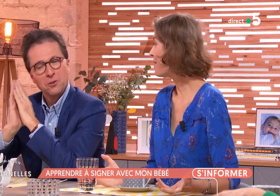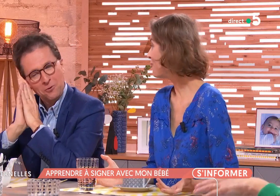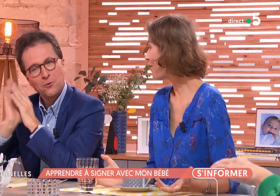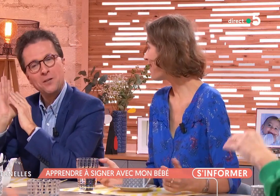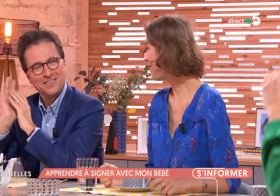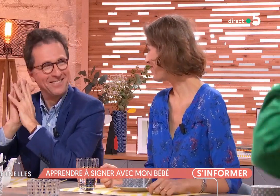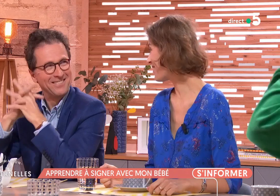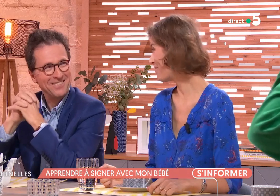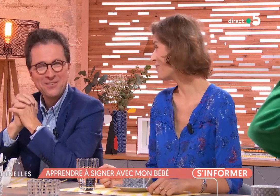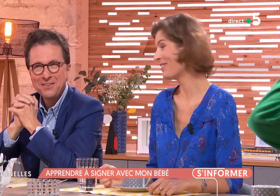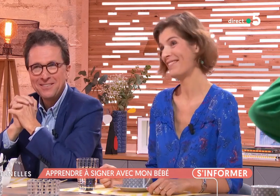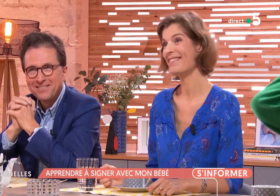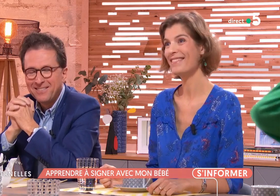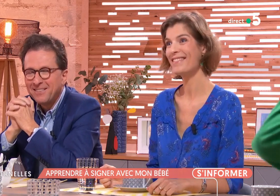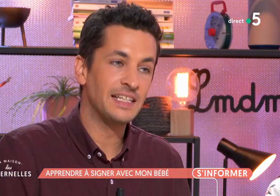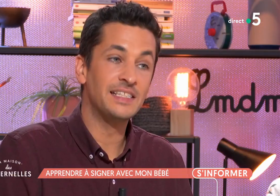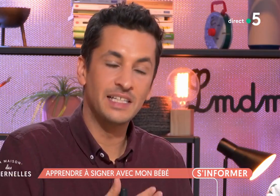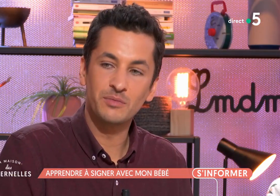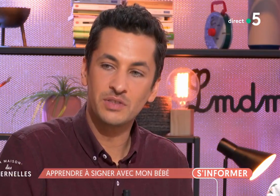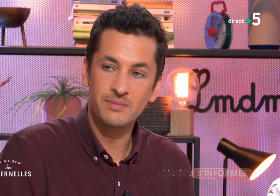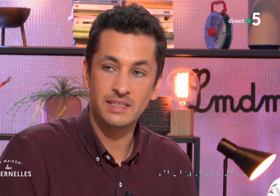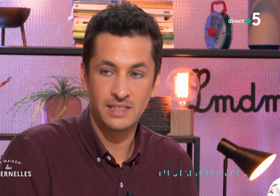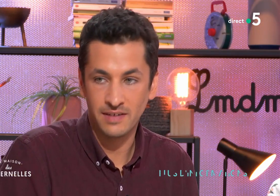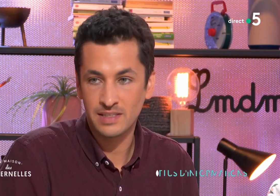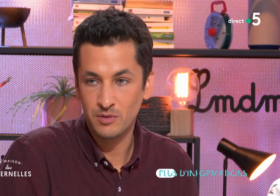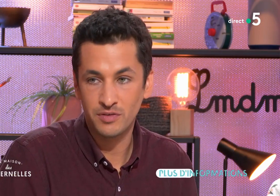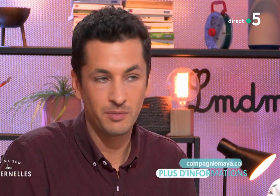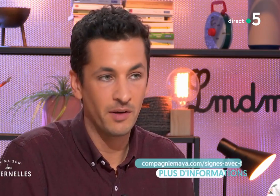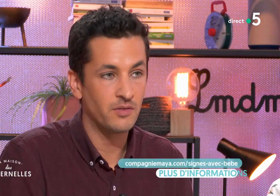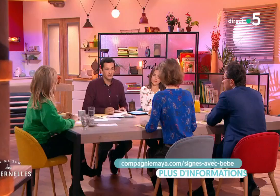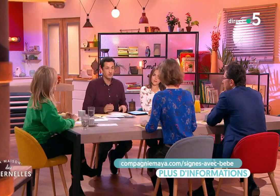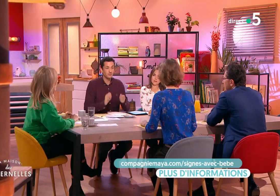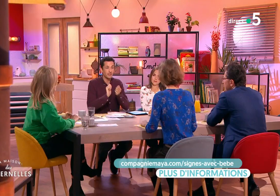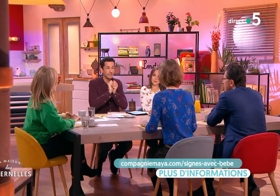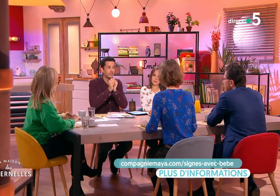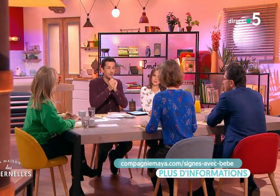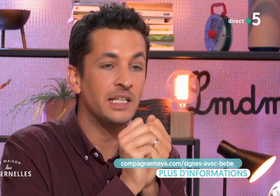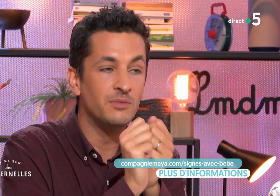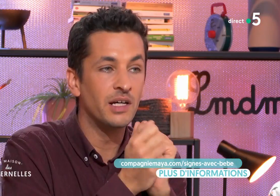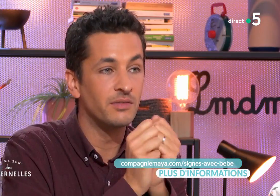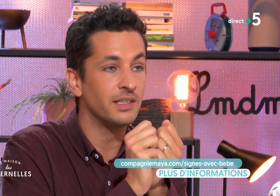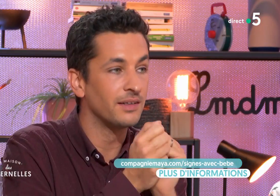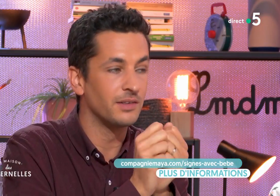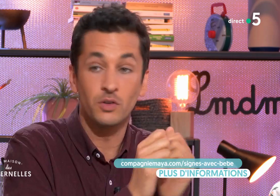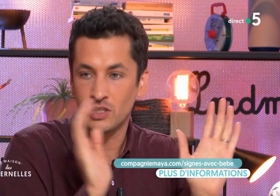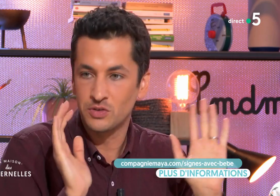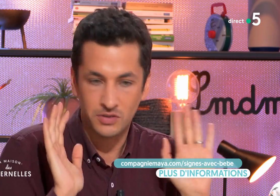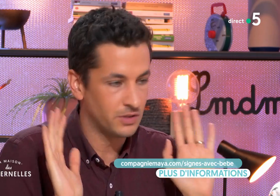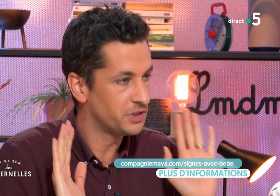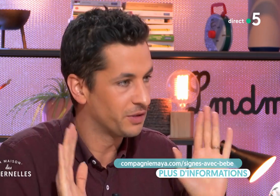naturelle complètement. Vous voyez que c'est assez simple de s'y mettre. Et c'est vrai que c'est bluffant la première fois où votre enfant vous regarde. Il a 10 mois et il vous dit... OK, je te change la couche, il